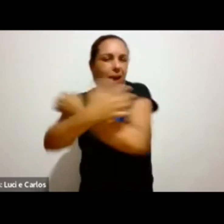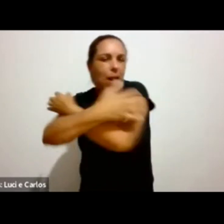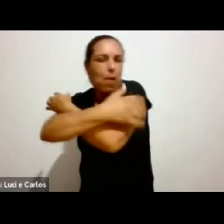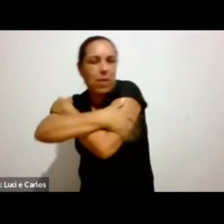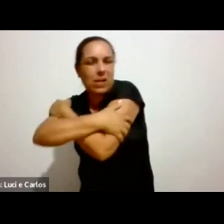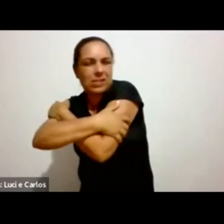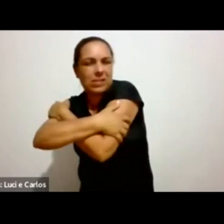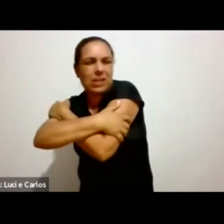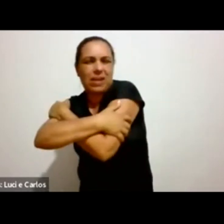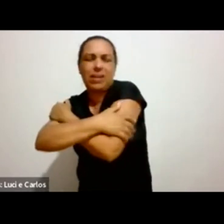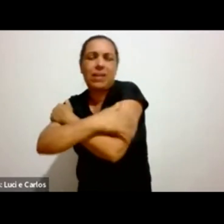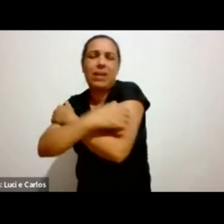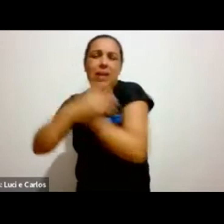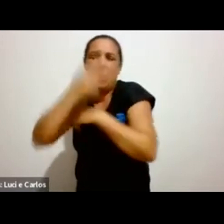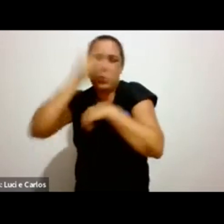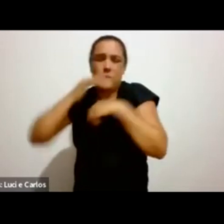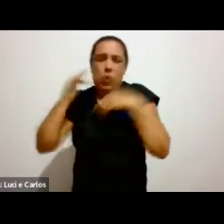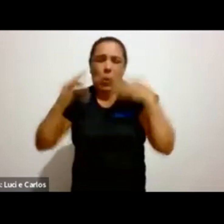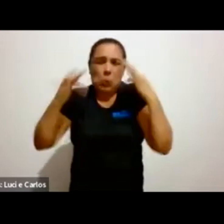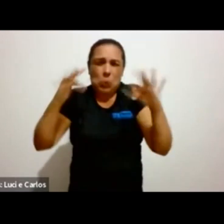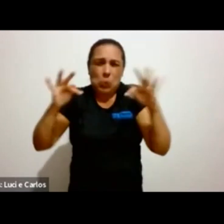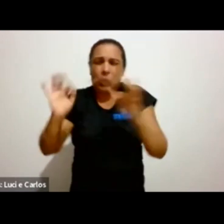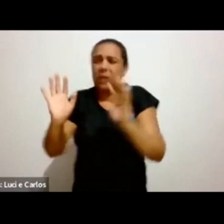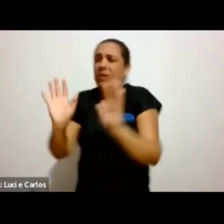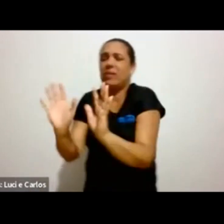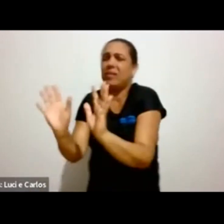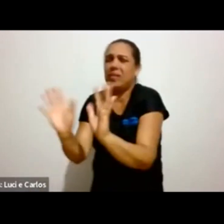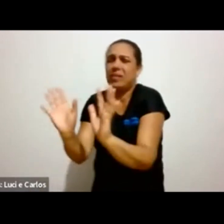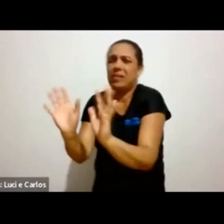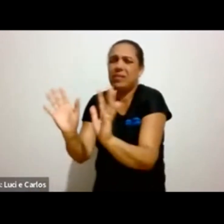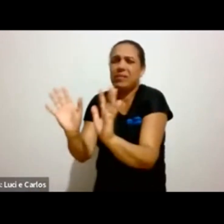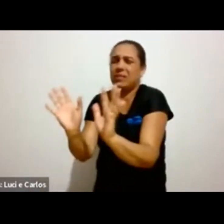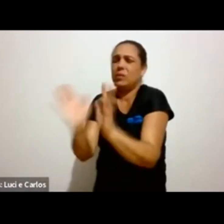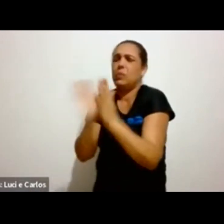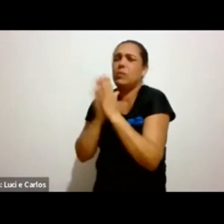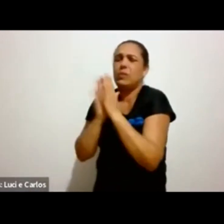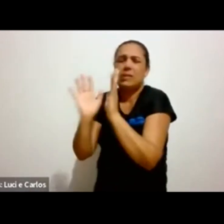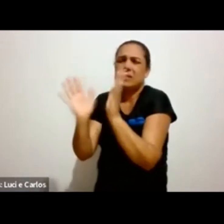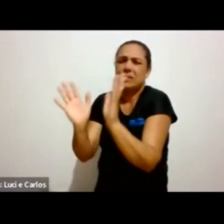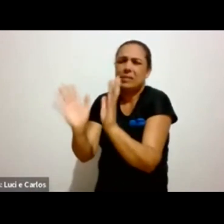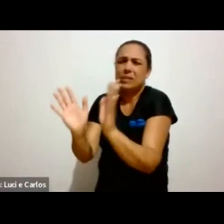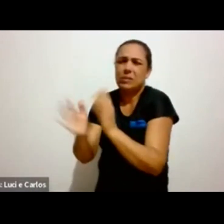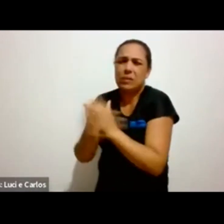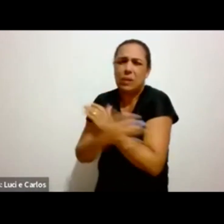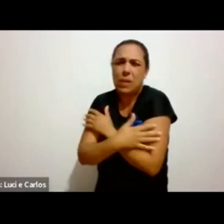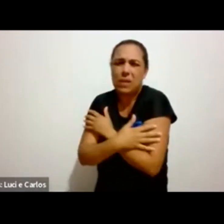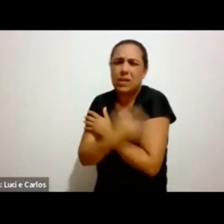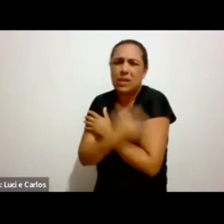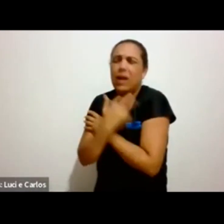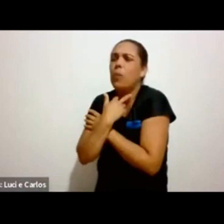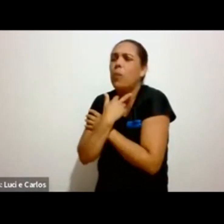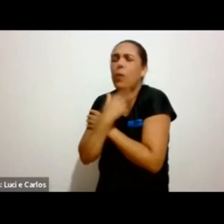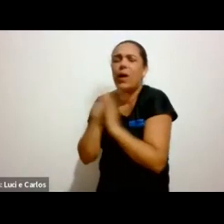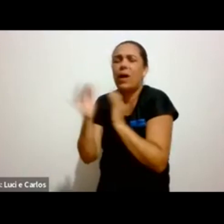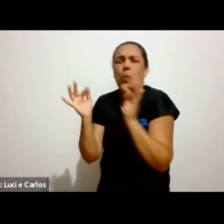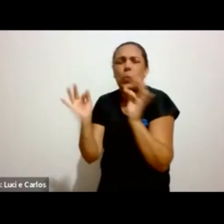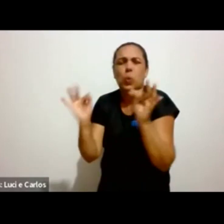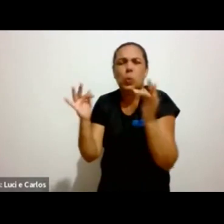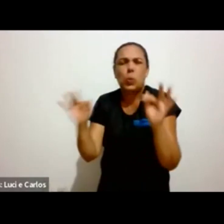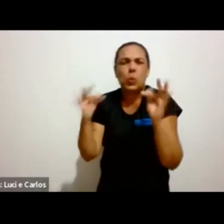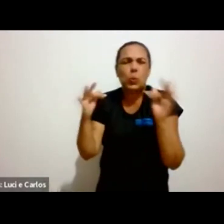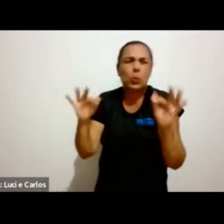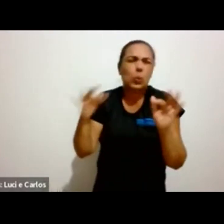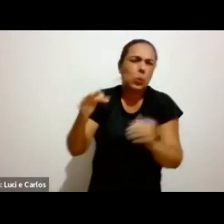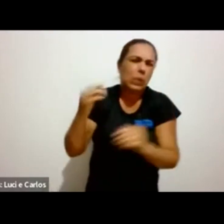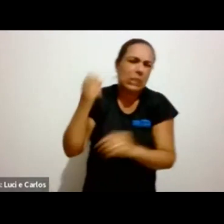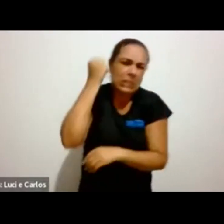ela fala, por favor, não me aperta, de tanta dor que ela tem. Muitas vezes a pessoa, além de não poder segurar o filho no colo, não pode